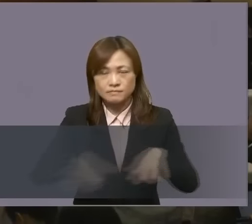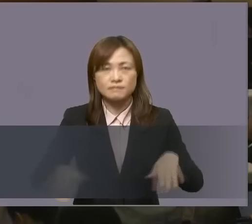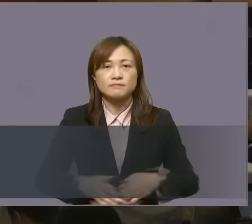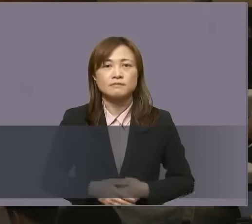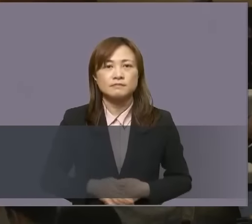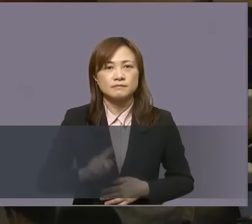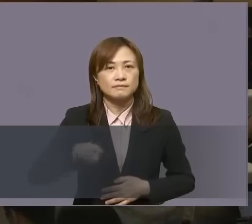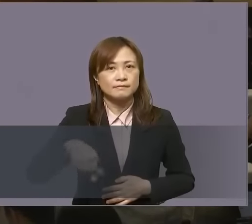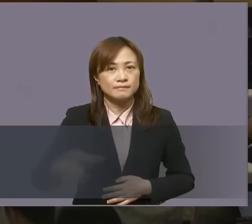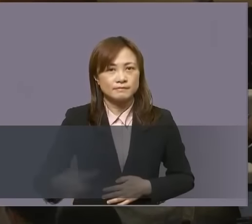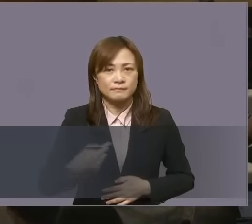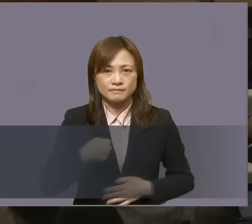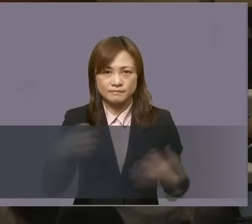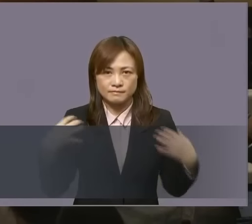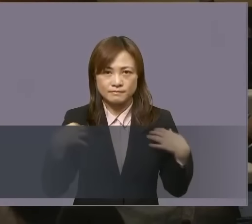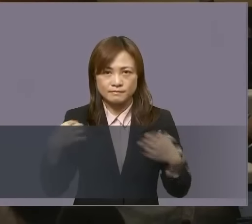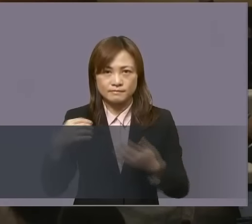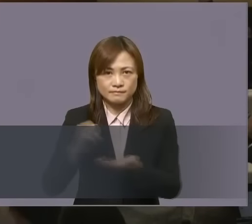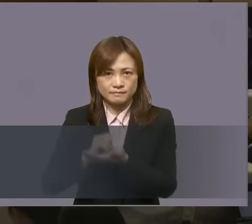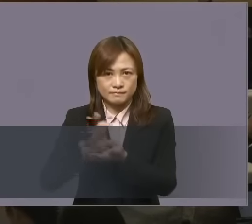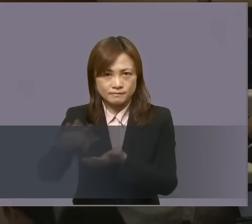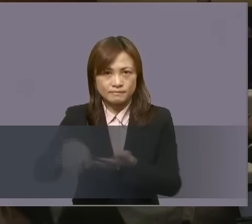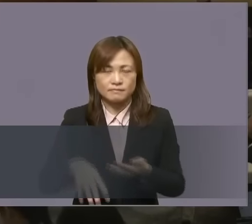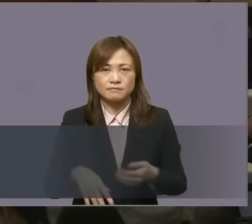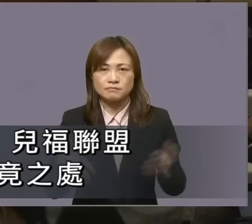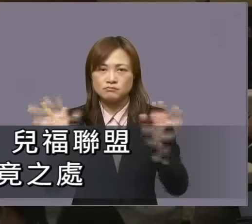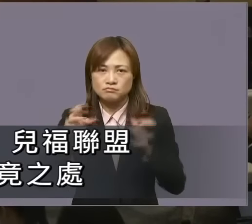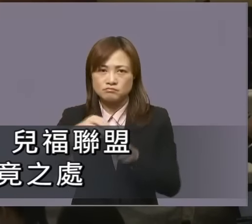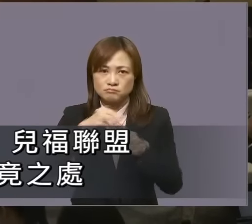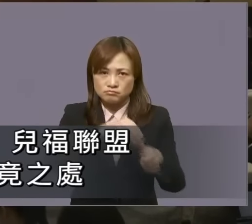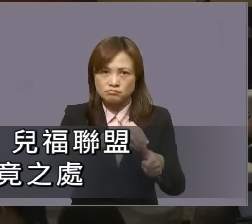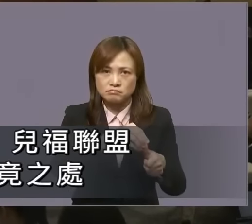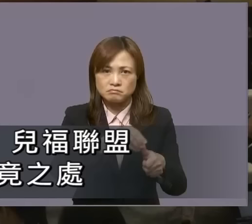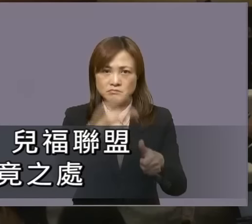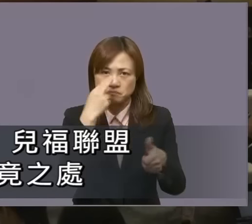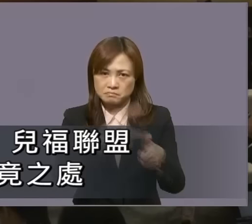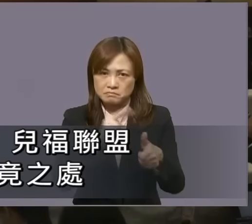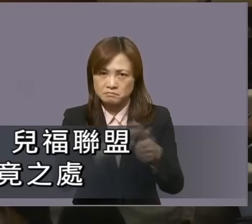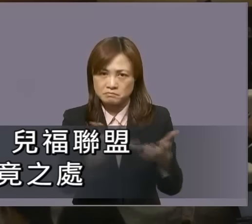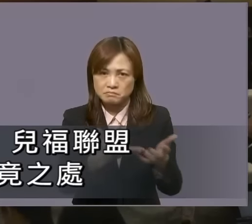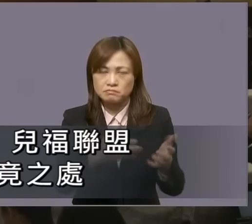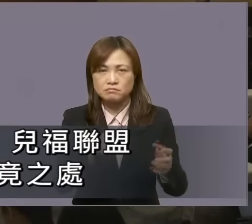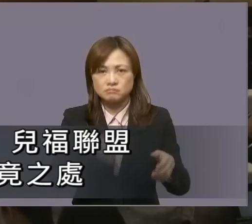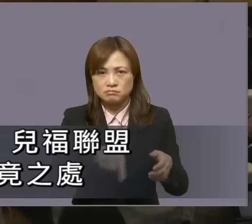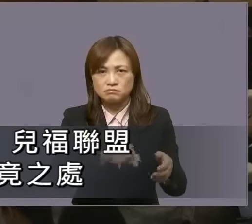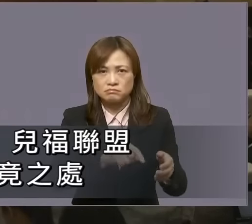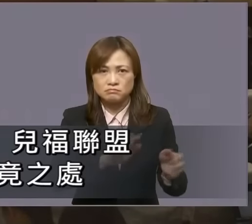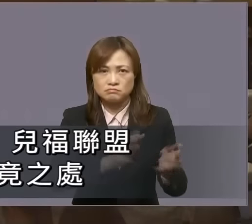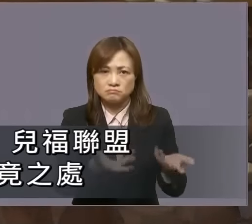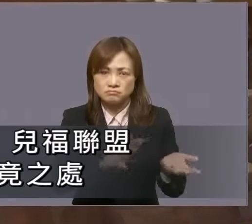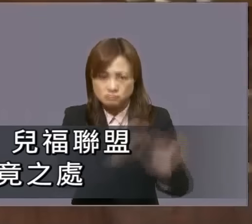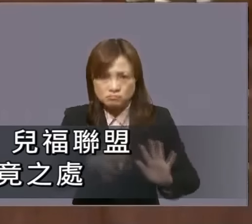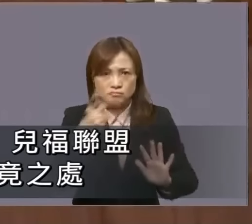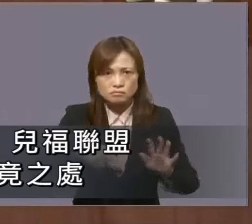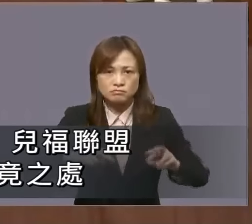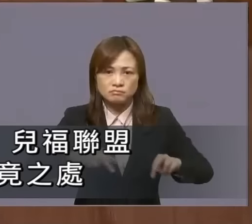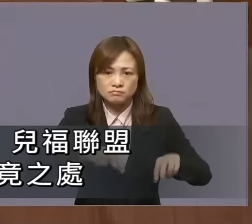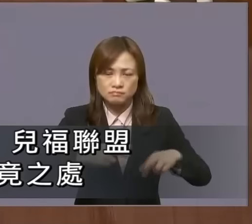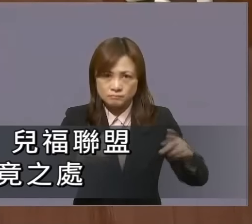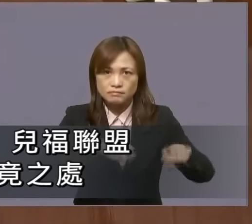告，列出案情还有服务时序表，点出了新北社会局驻婴社服中心、儿福联盟，还有北市社会局居托